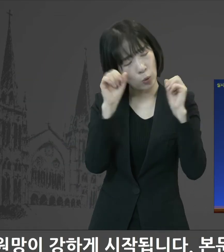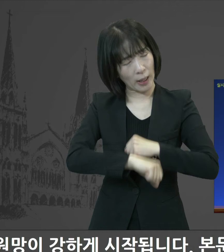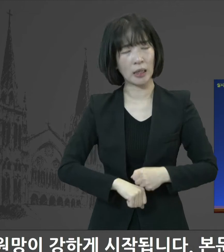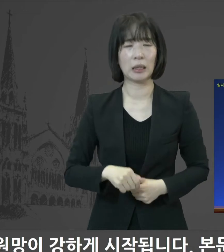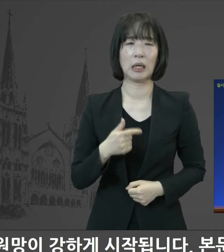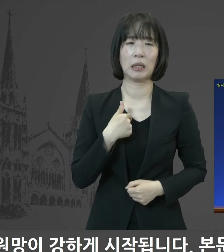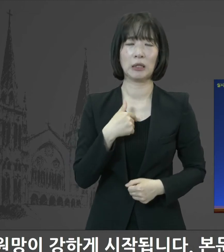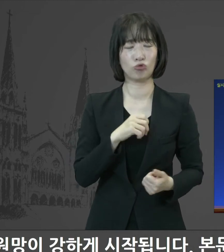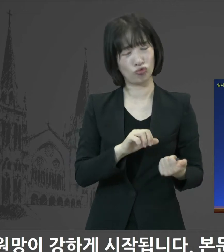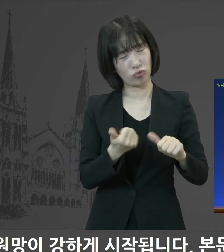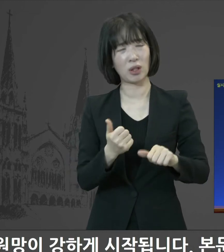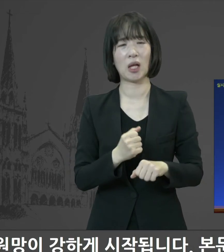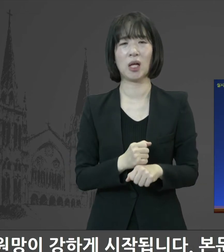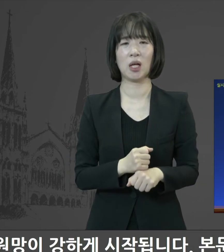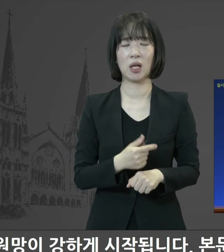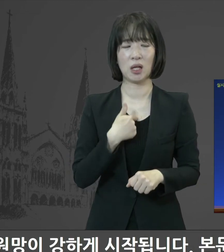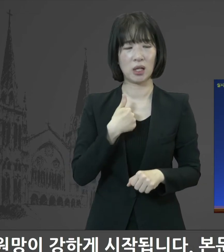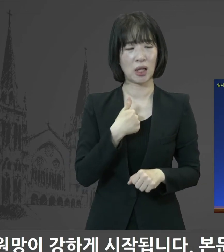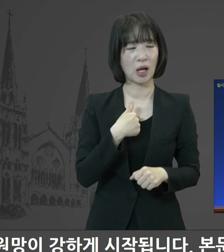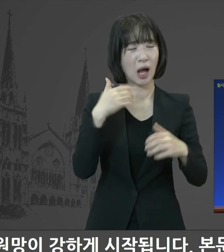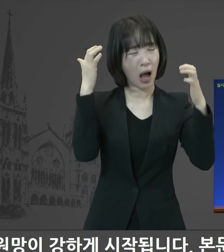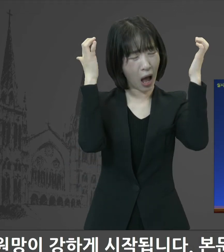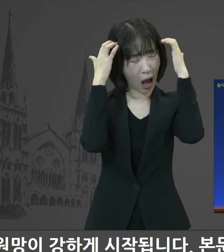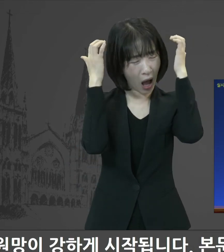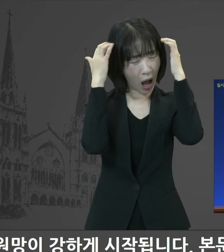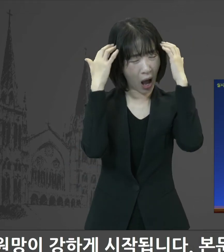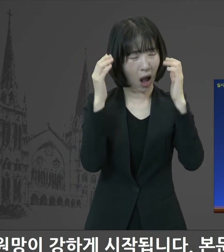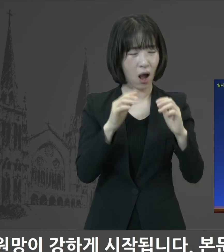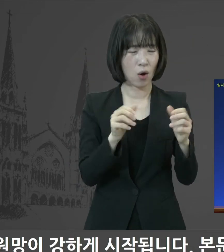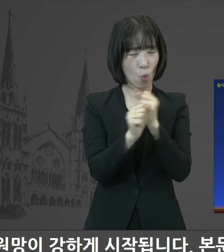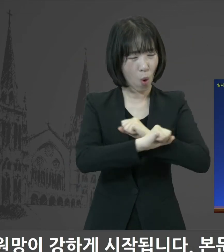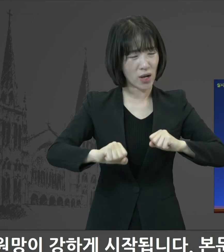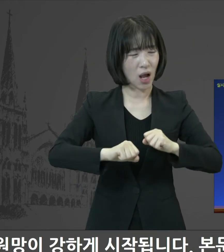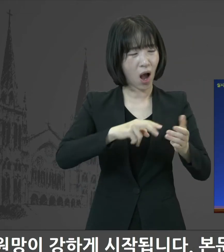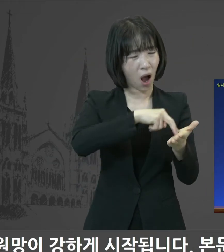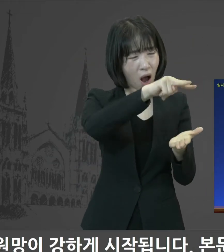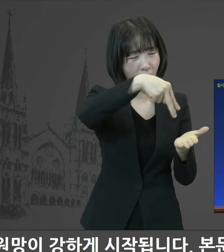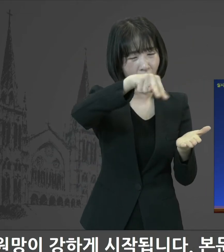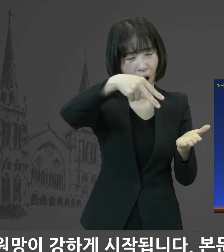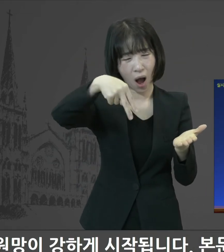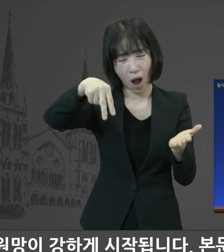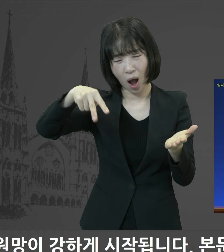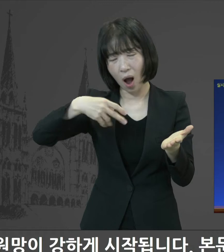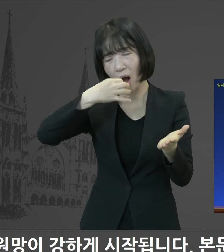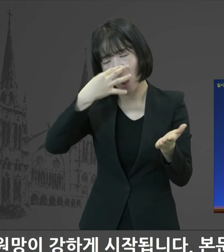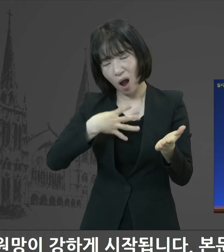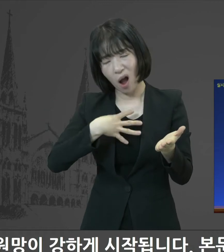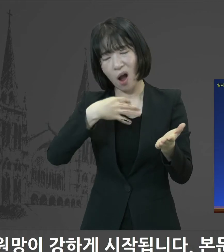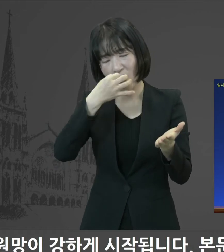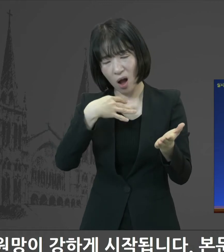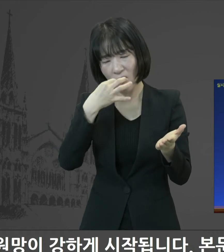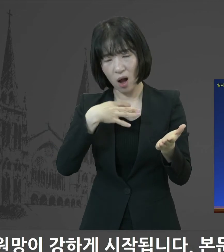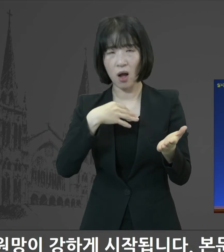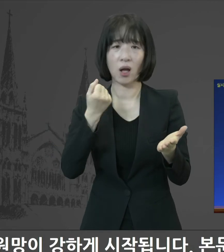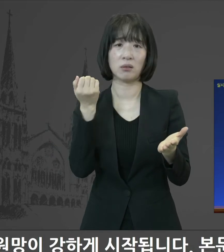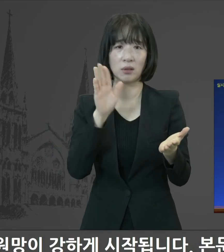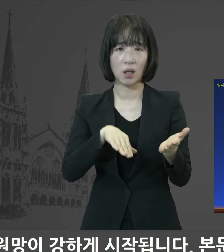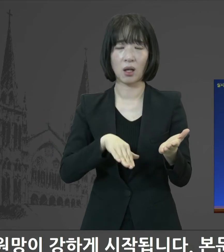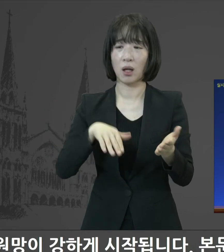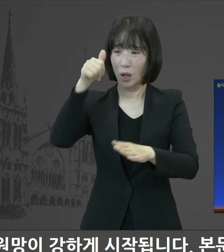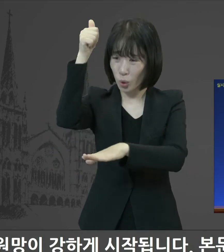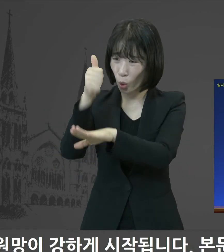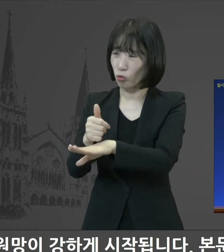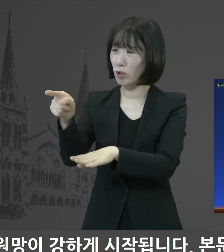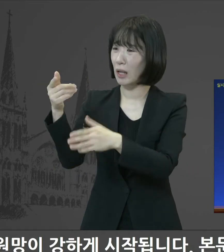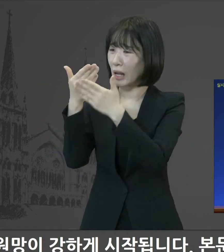이날까지 우리가 고생하면서 광야의 생활을 하면서 여기까지 왔는데 우리가 갈 땅이 갈 곳이 못 된다. 거기 갔다가는 우리는 칼에